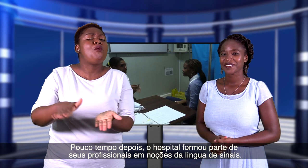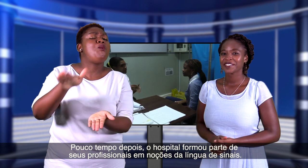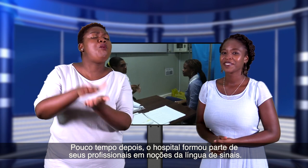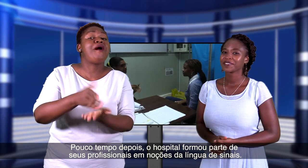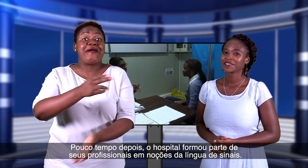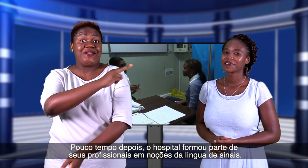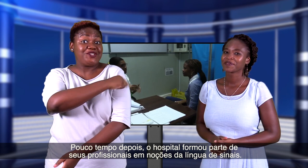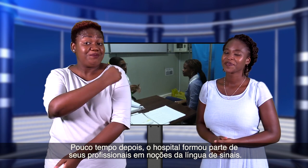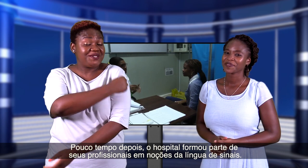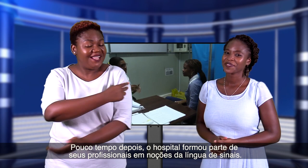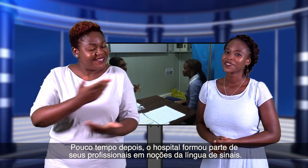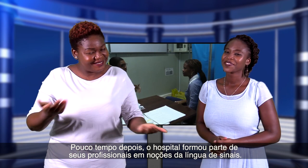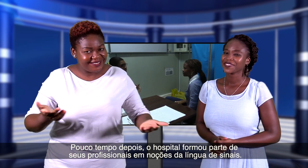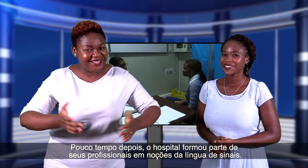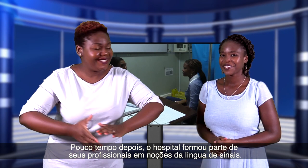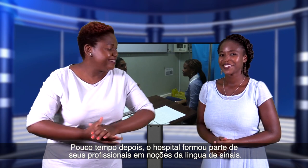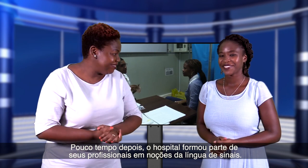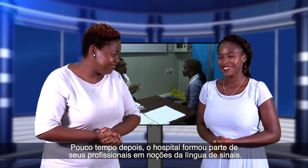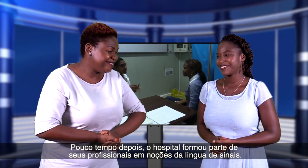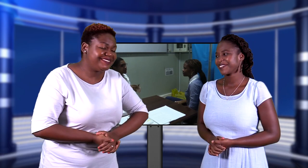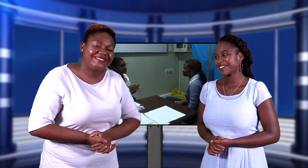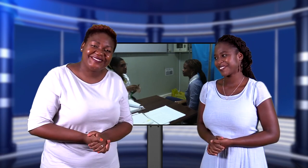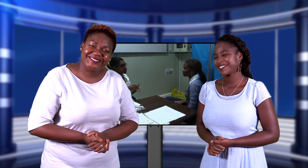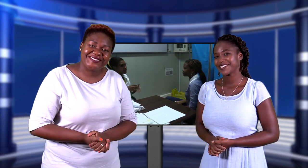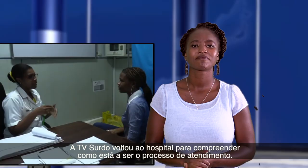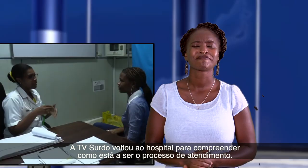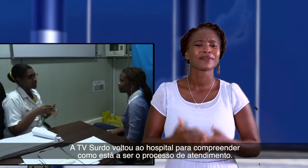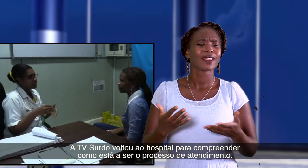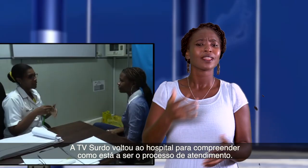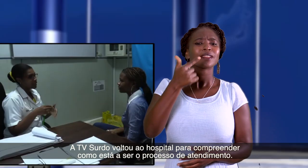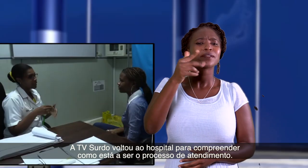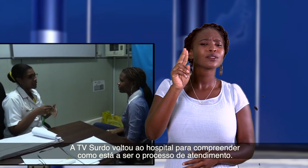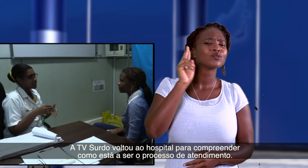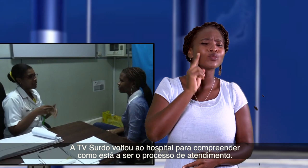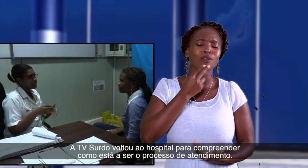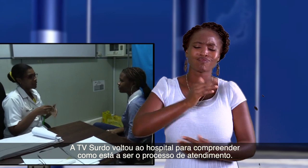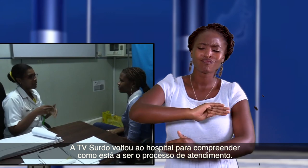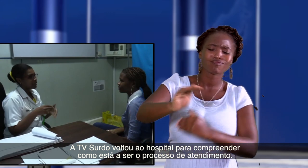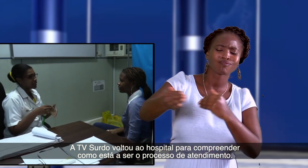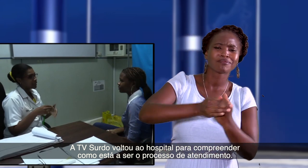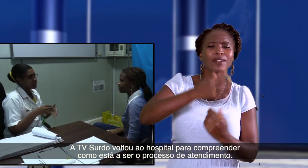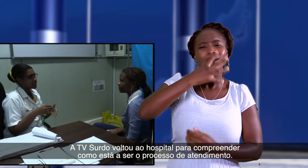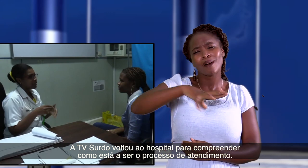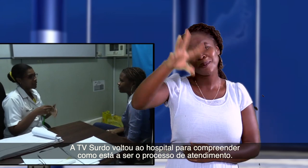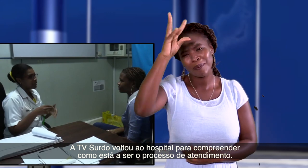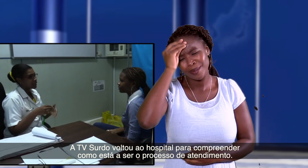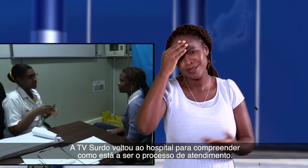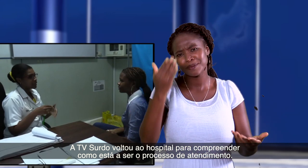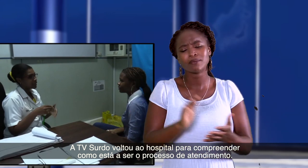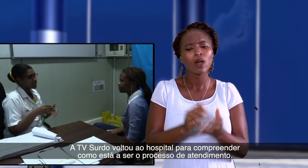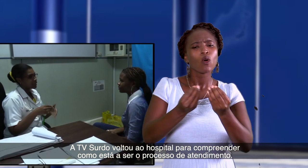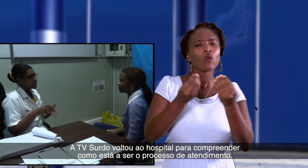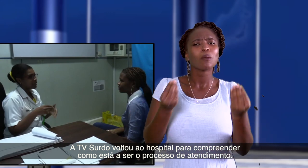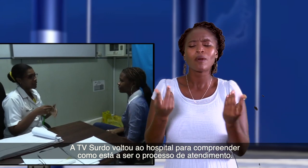de seus profissionais em noções da língua de sinais. A TV Surdo voltou ao hospital para